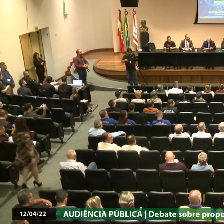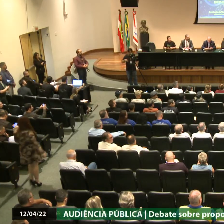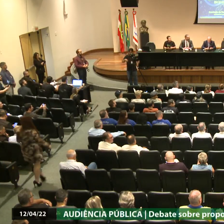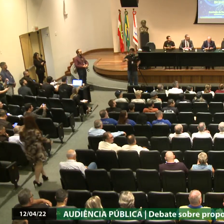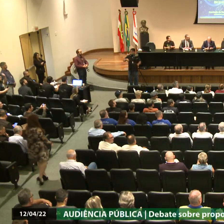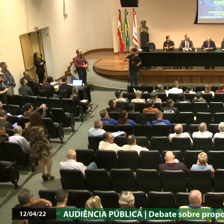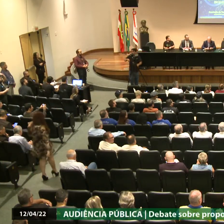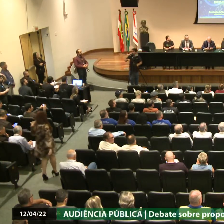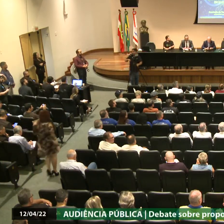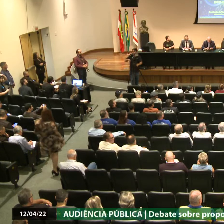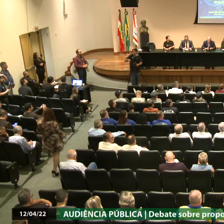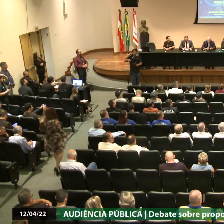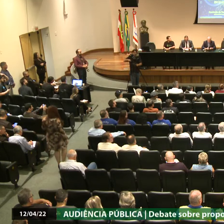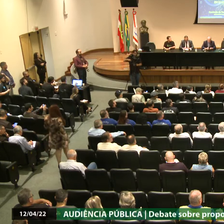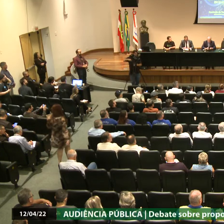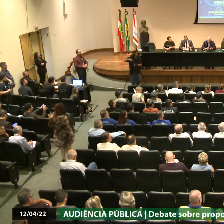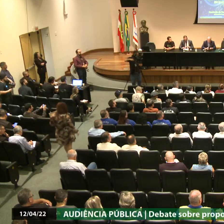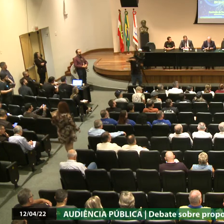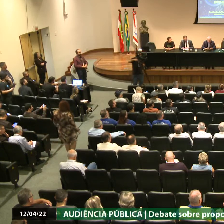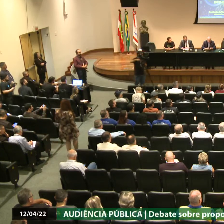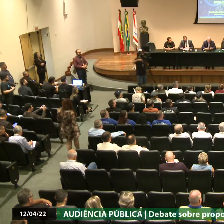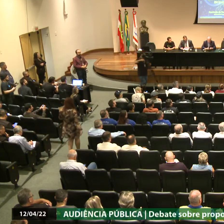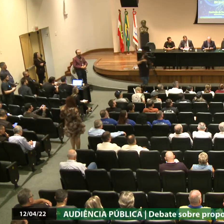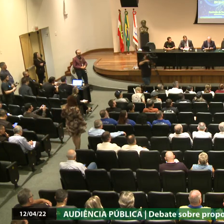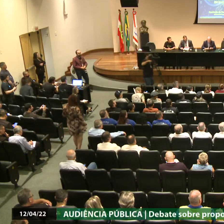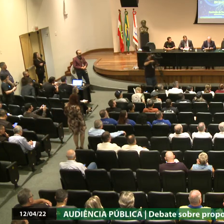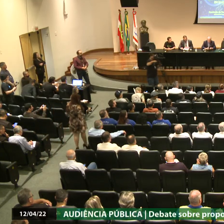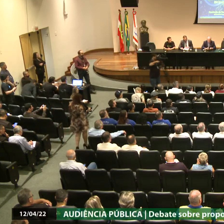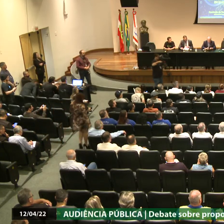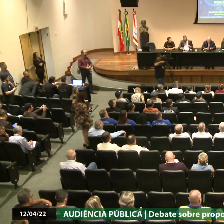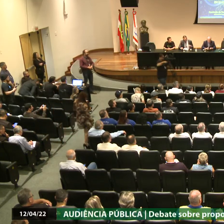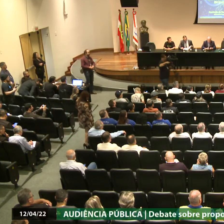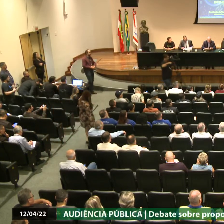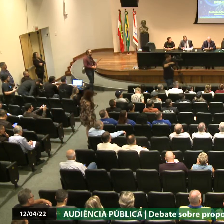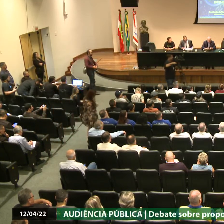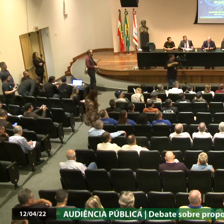Olá Graça e